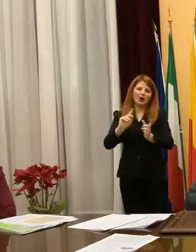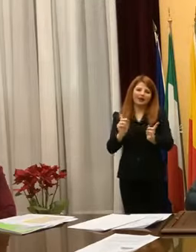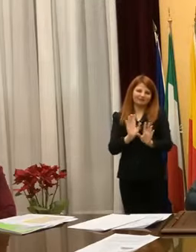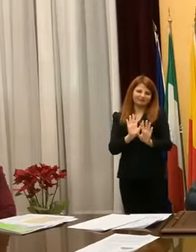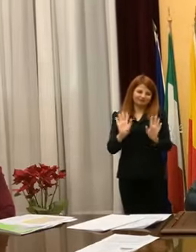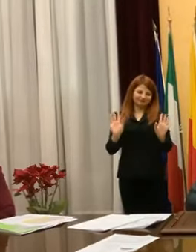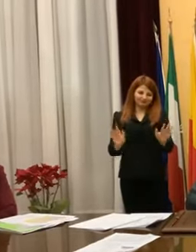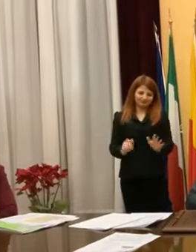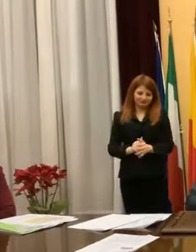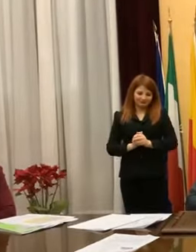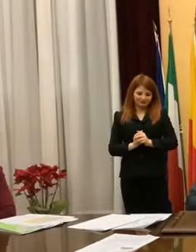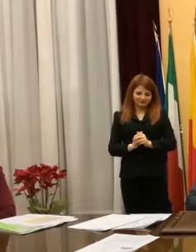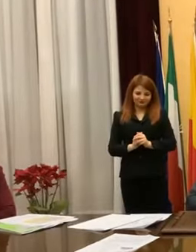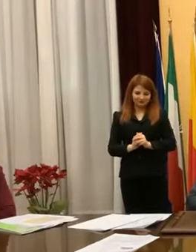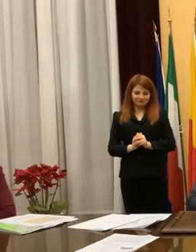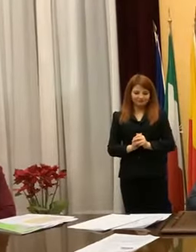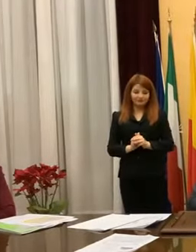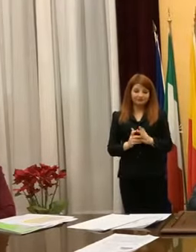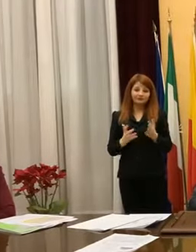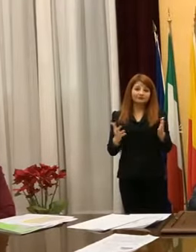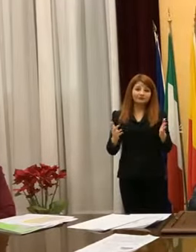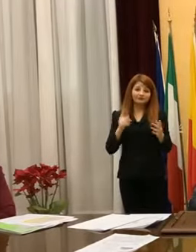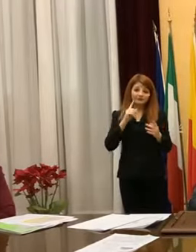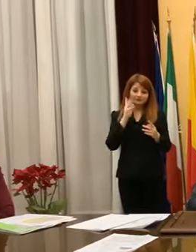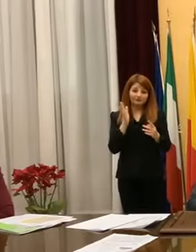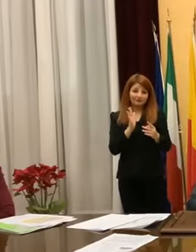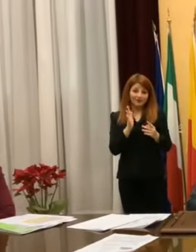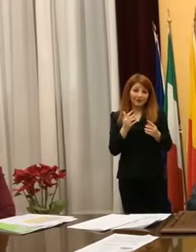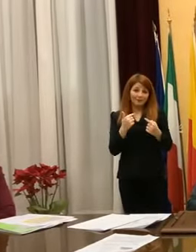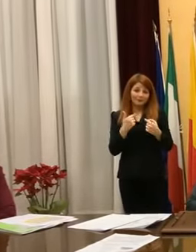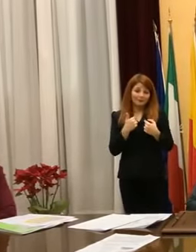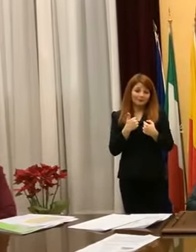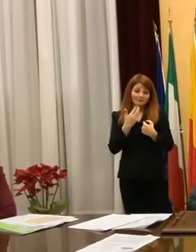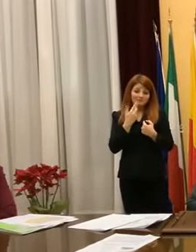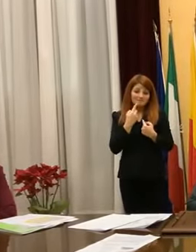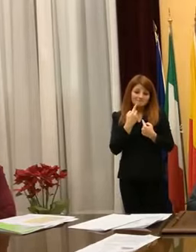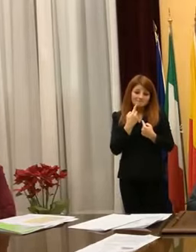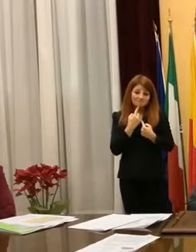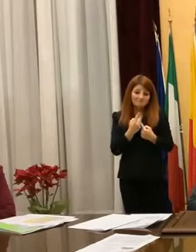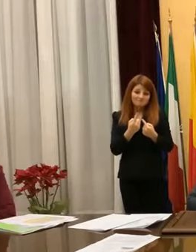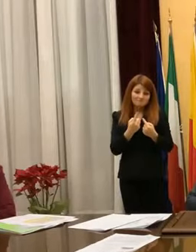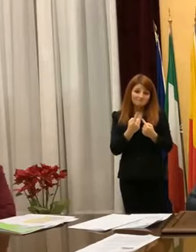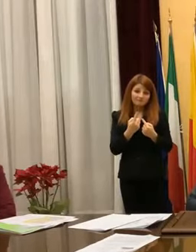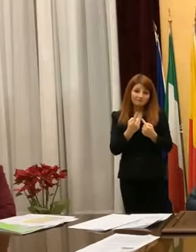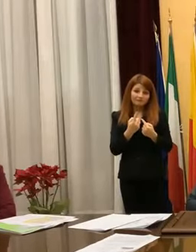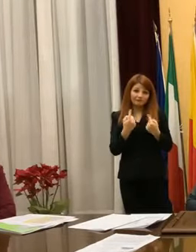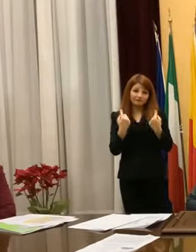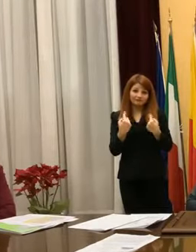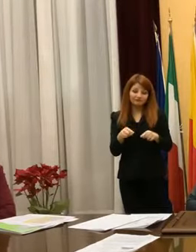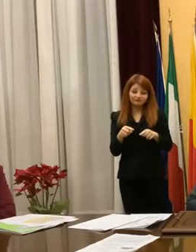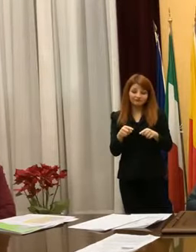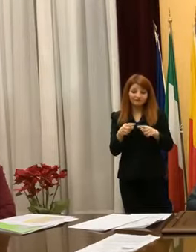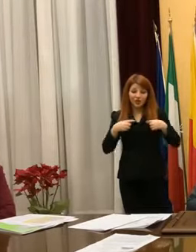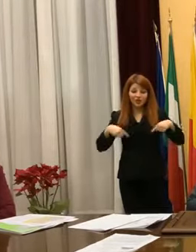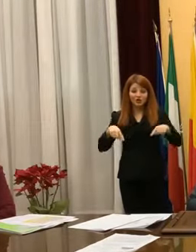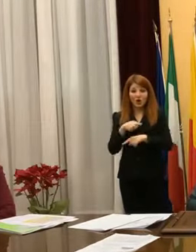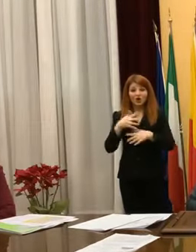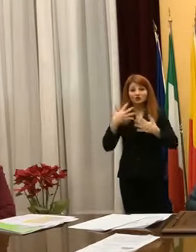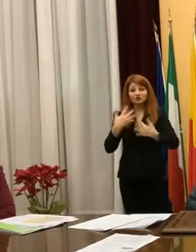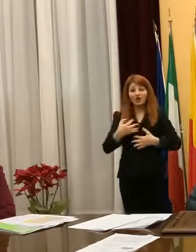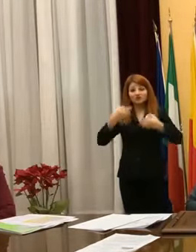E voglio concludere su questo punto, proprio su quella che è la nostra, comunque, è la nostra presa di posizione. Noi lo